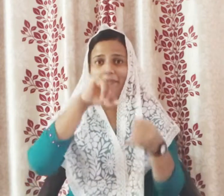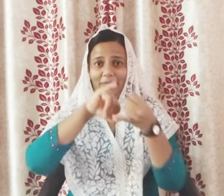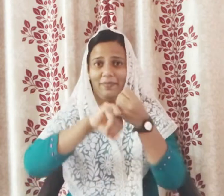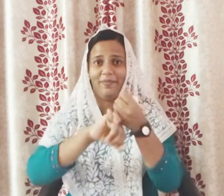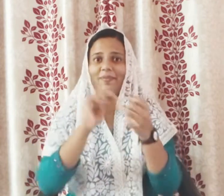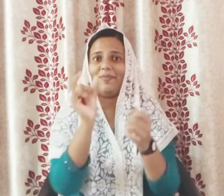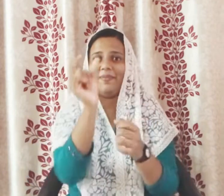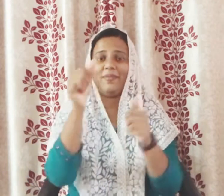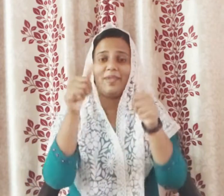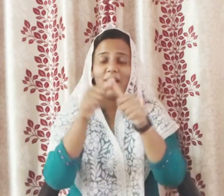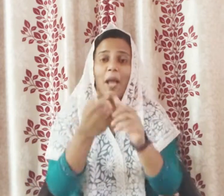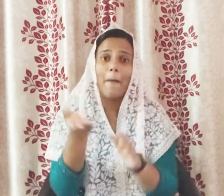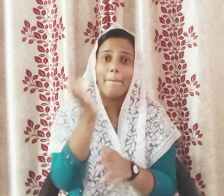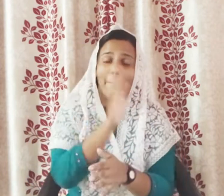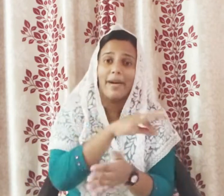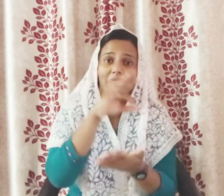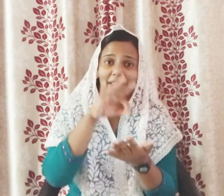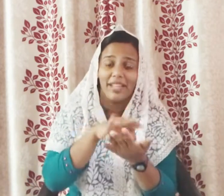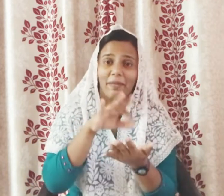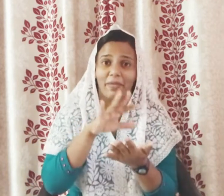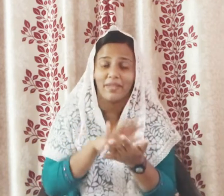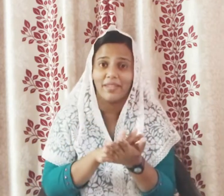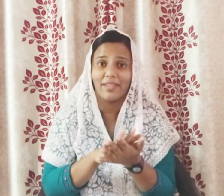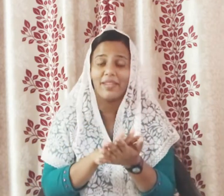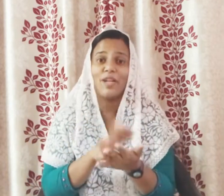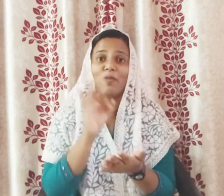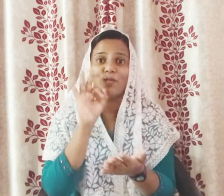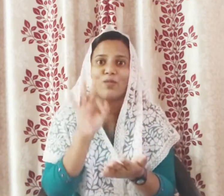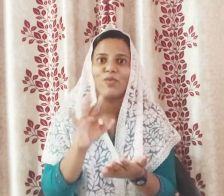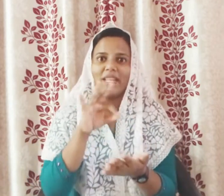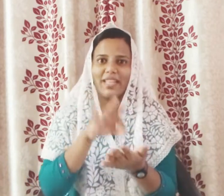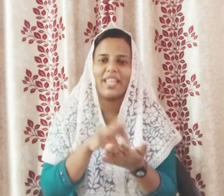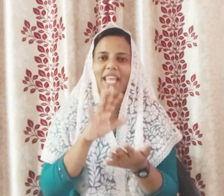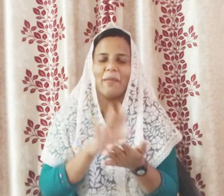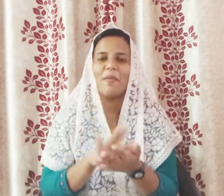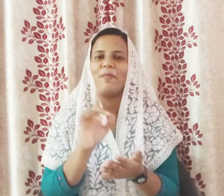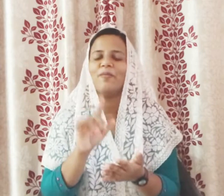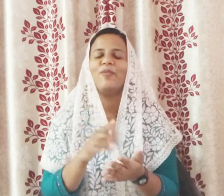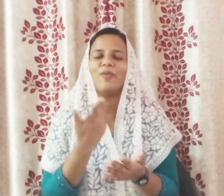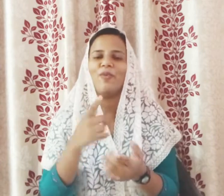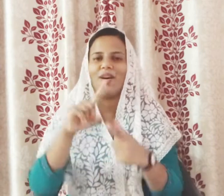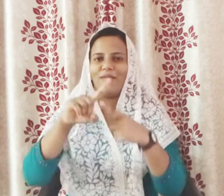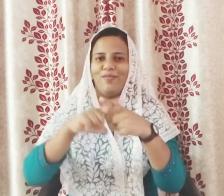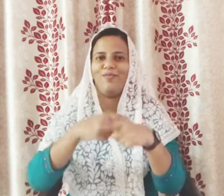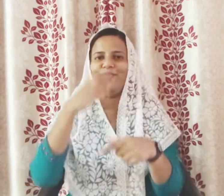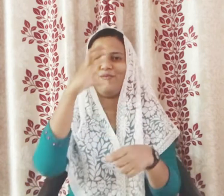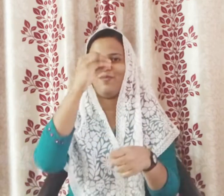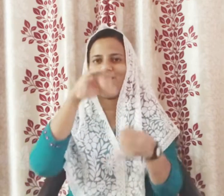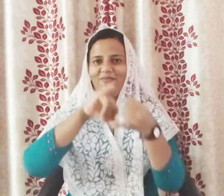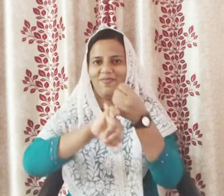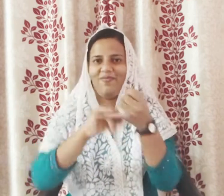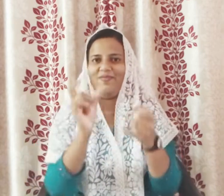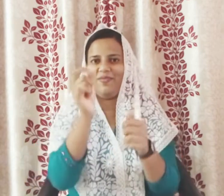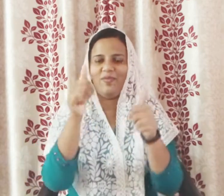പുസ്തകം, പുതിയ നിയമത്തിലെ പഴയ നിയമം, പഴയ നിയമത്തിലെ പുതിയ നിയമം എന്ന് പറയാവുന്നൊരു പുസ്തകമാണ് ജോശുവയുടെ പുസ്തകം. അവർ